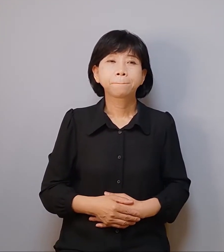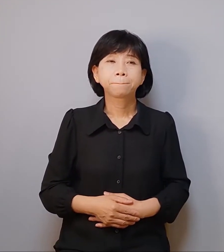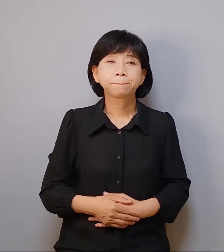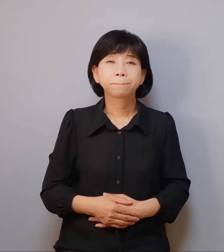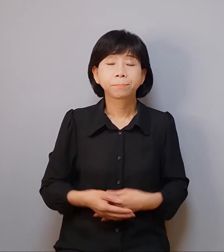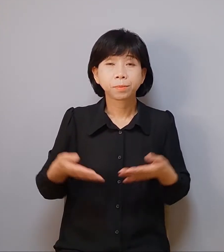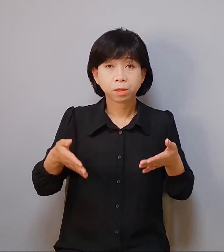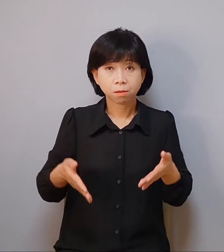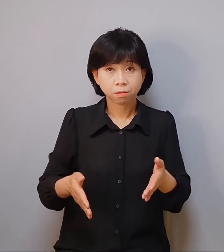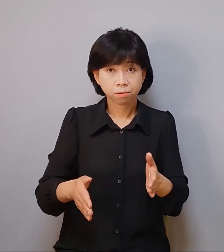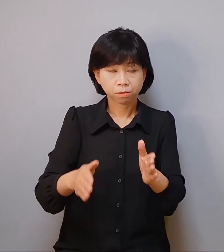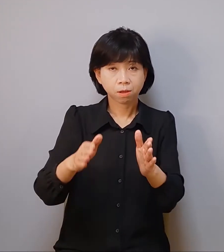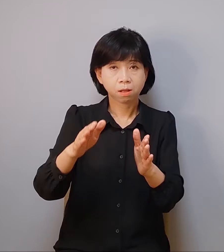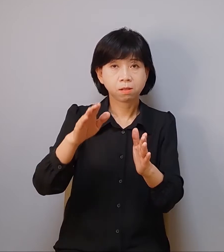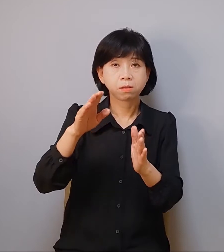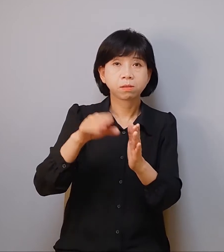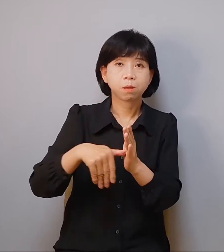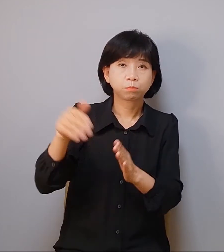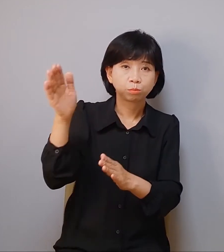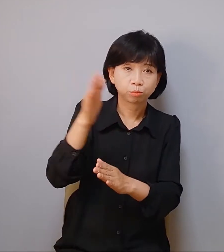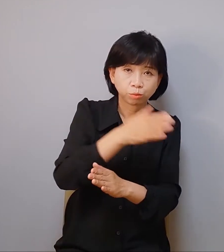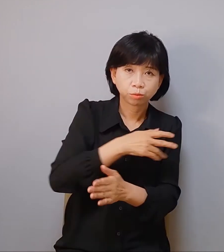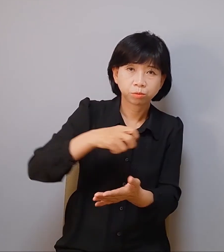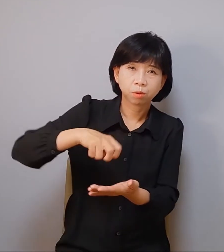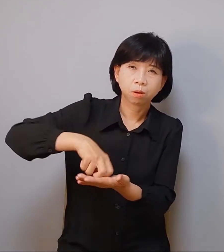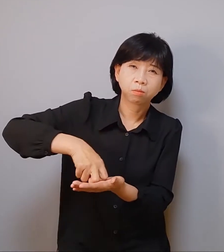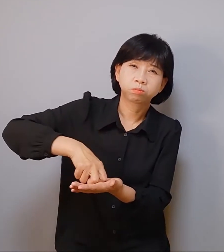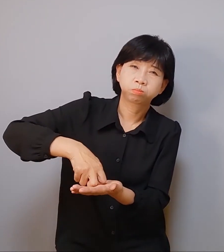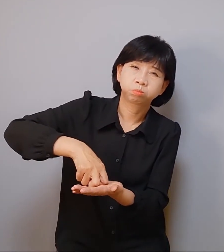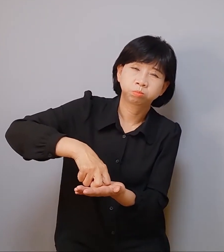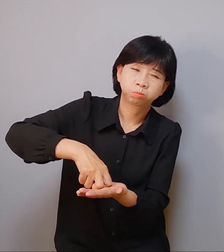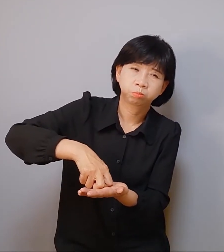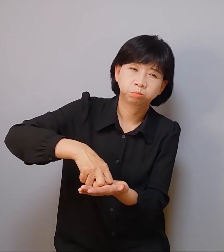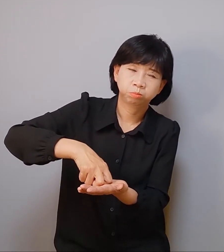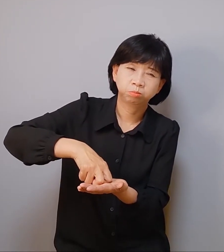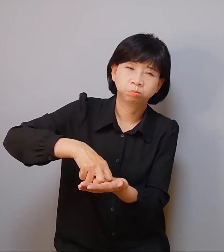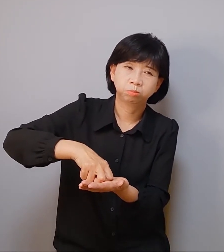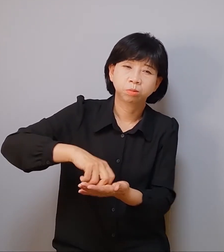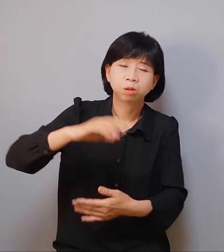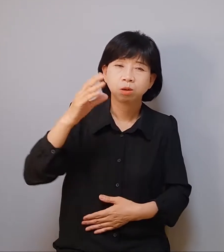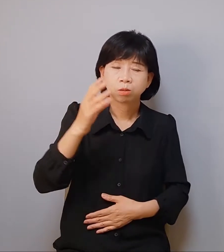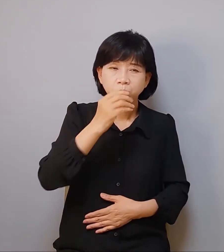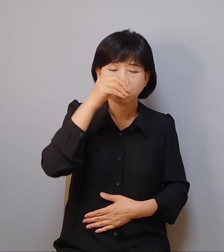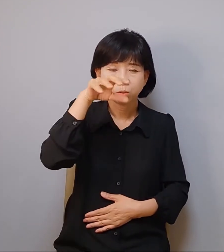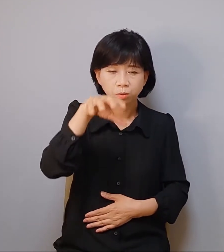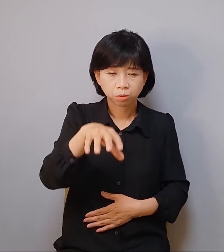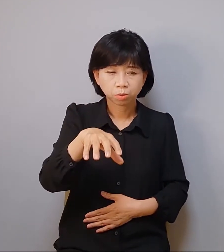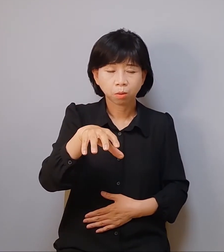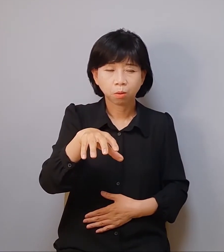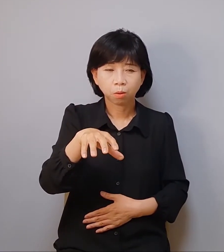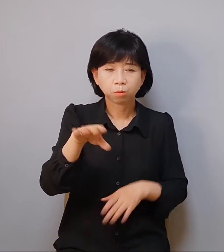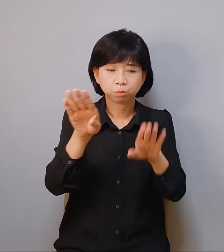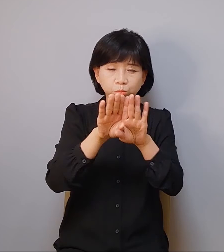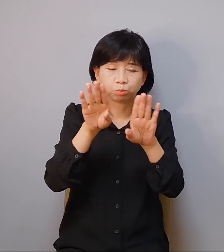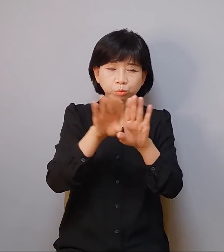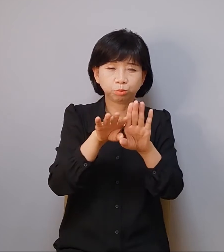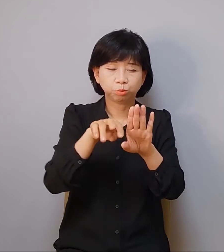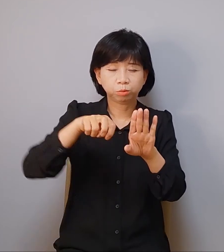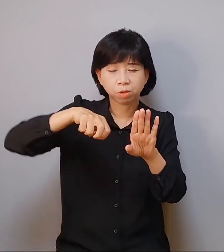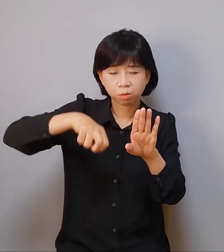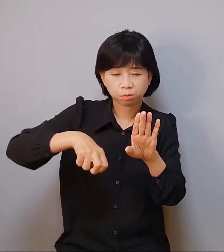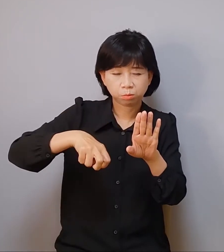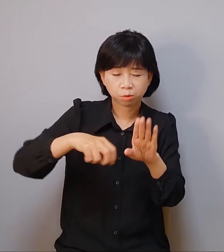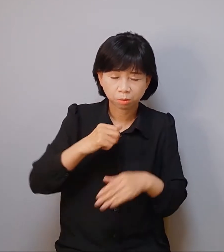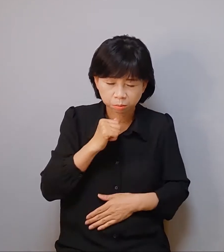태어나면서부터 걷지 못해 성전 문 앞에서 날마다 구걸하는 40세의 한 남자 스토리가